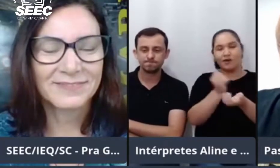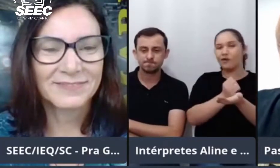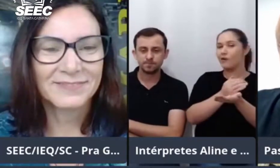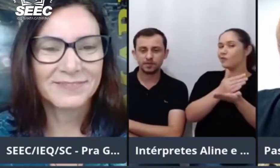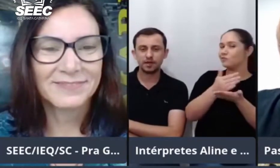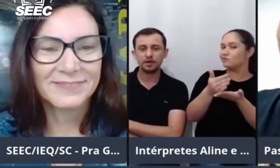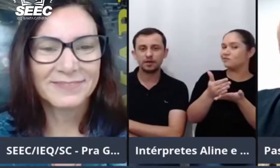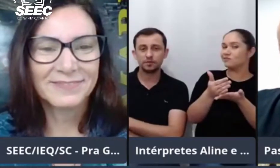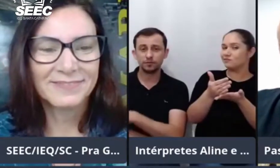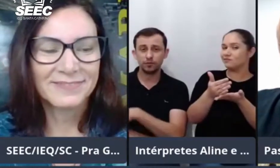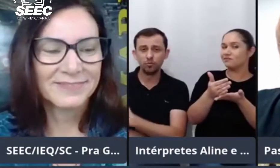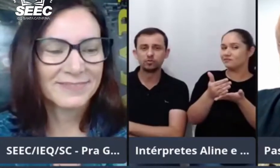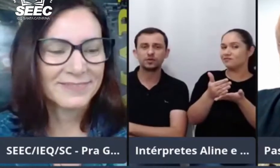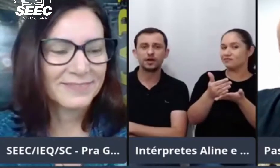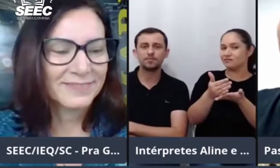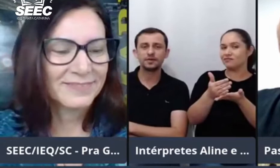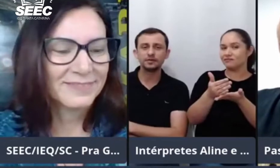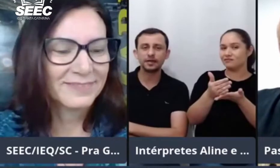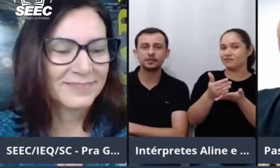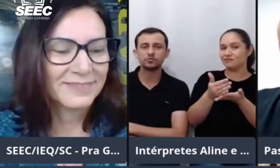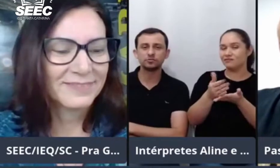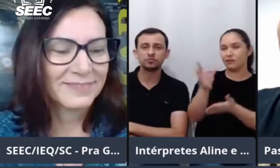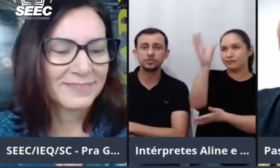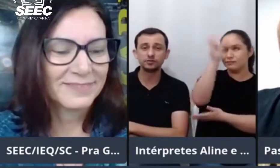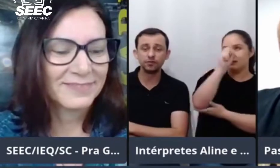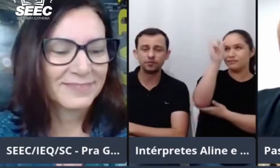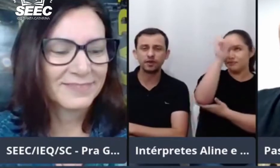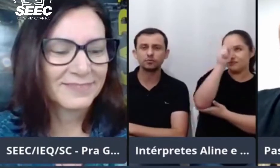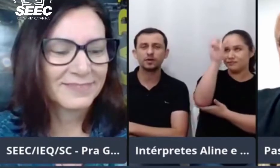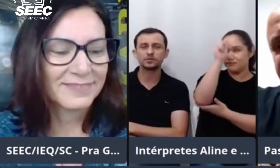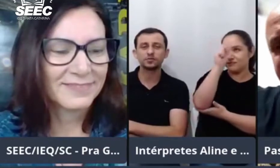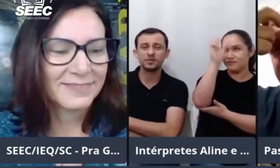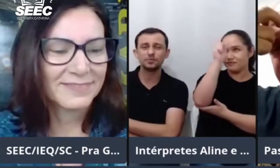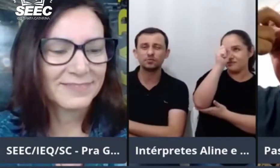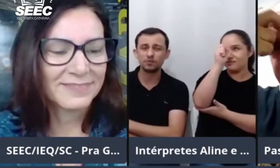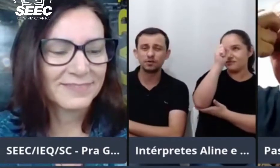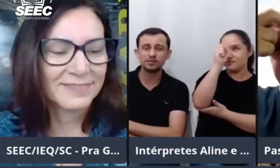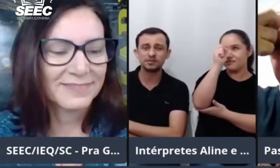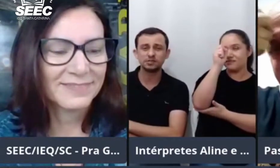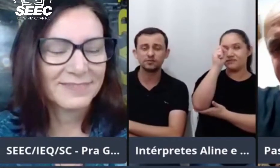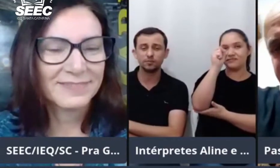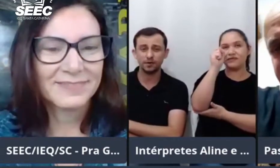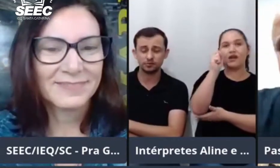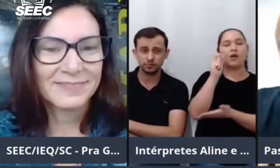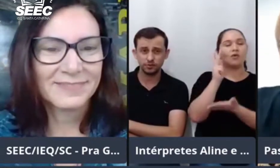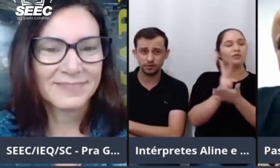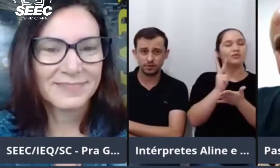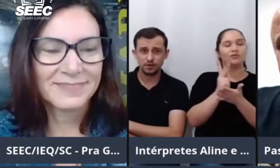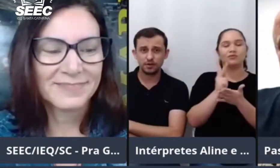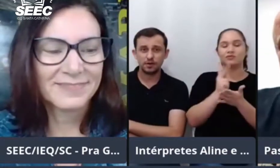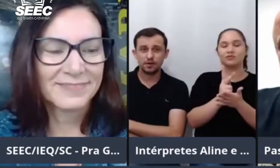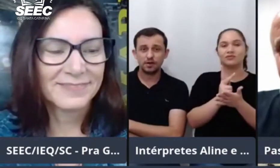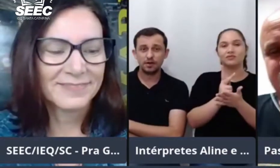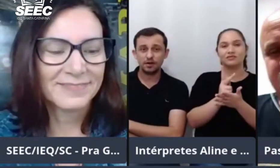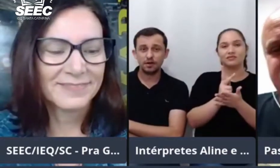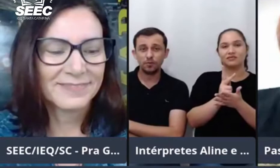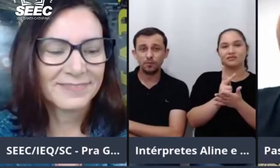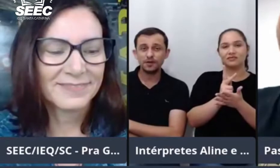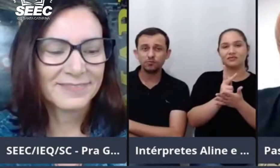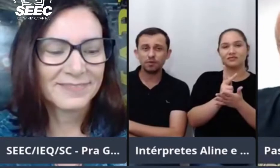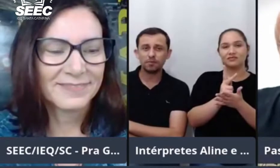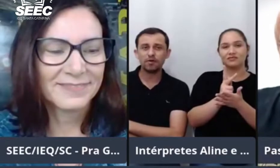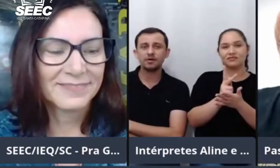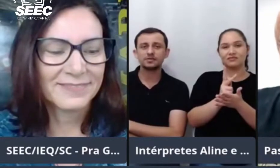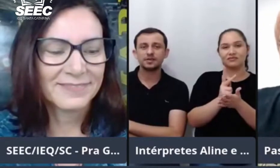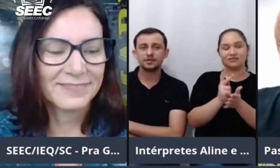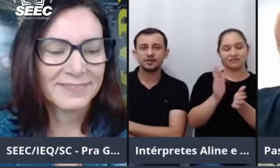Libras, né? Fomos aprendendo, nos desenvolvendo, pastor, sempre com um grande incentivo do pastor. Um